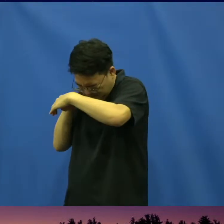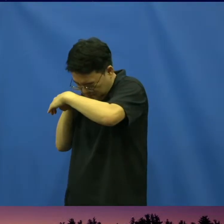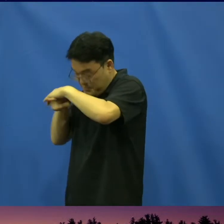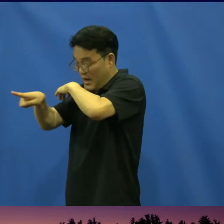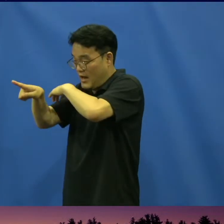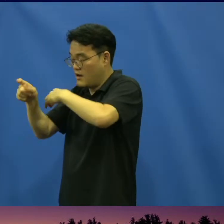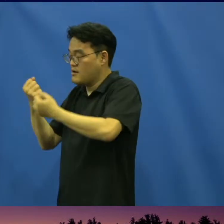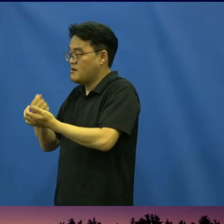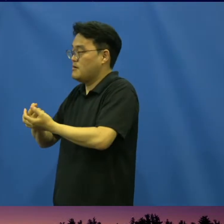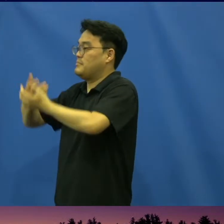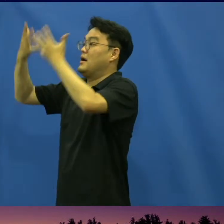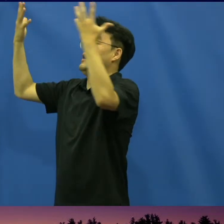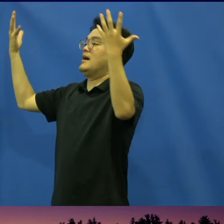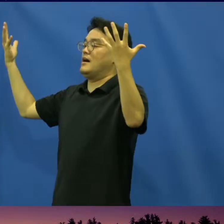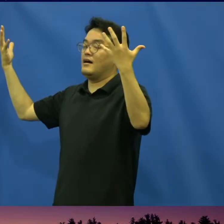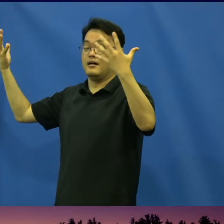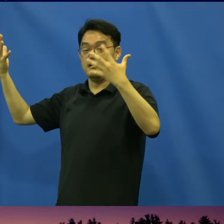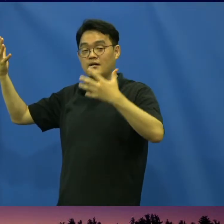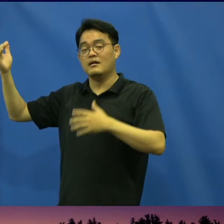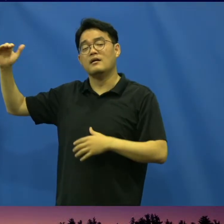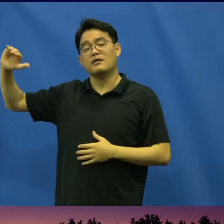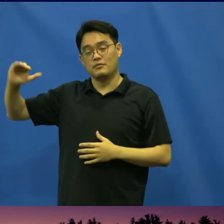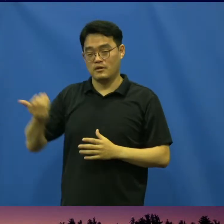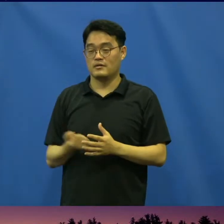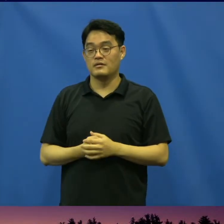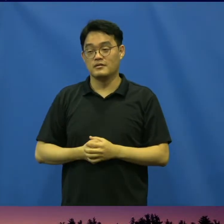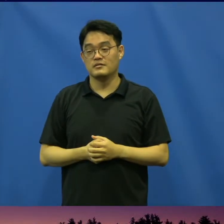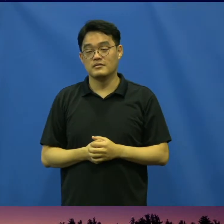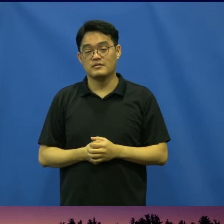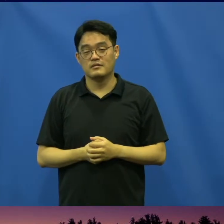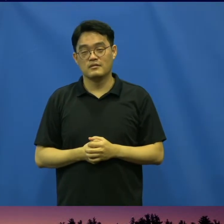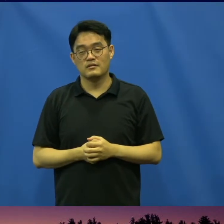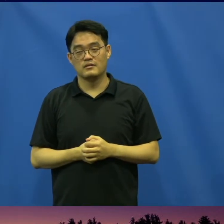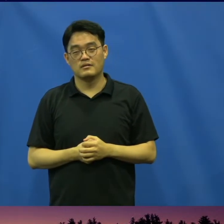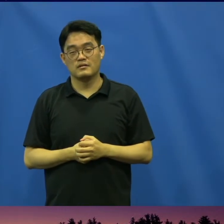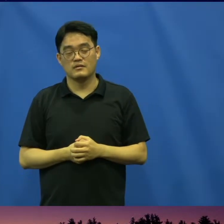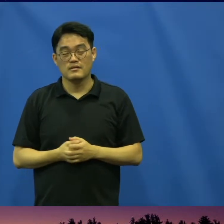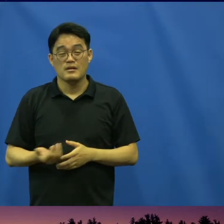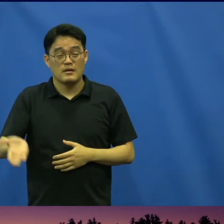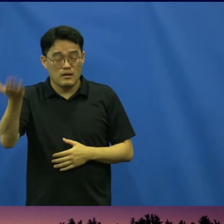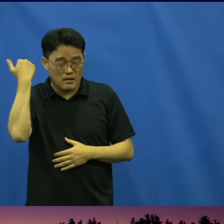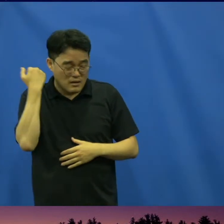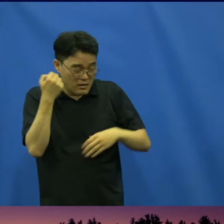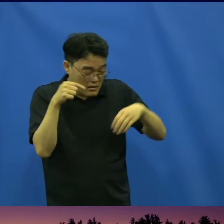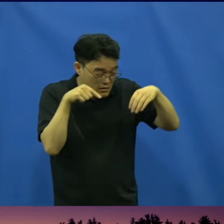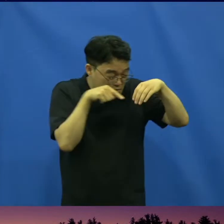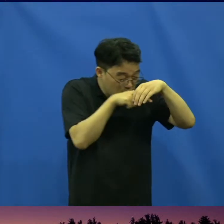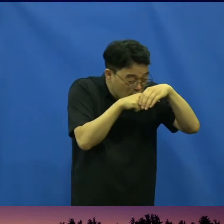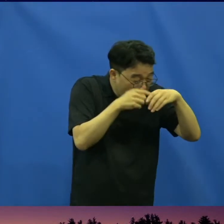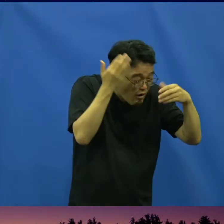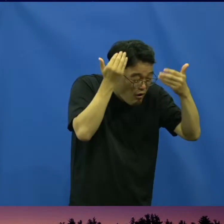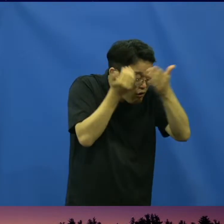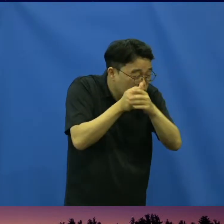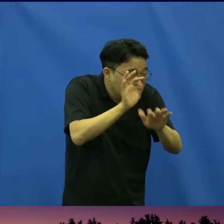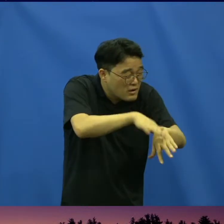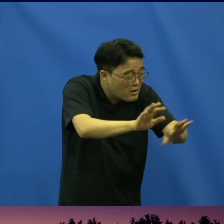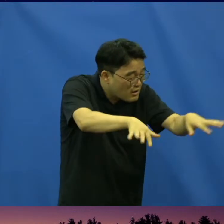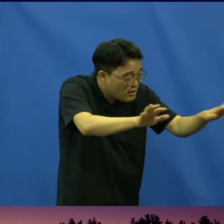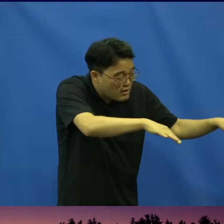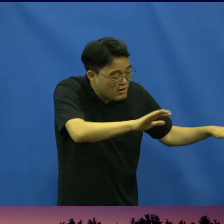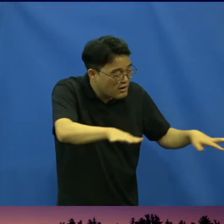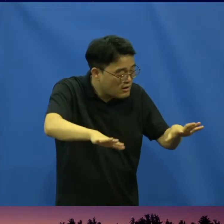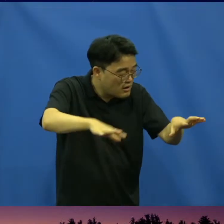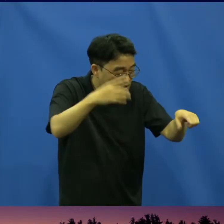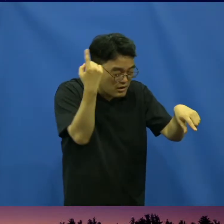옛날에는 그냥 처음에는 동굴에 있었다가 동굴에서 빛이 쫙 들어오기 시작하니까 찬란한데 나중에 동굴 바깥으로 온 거예요. 빛의 세계에